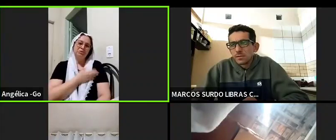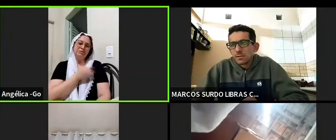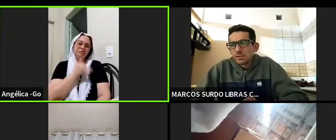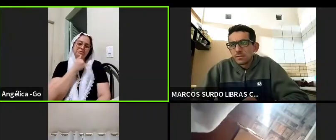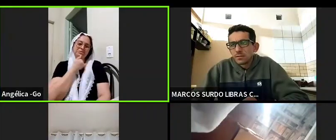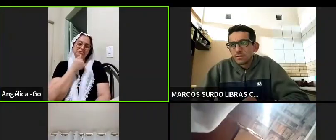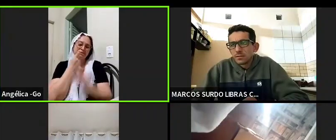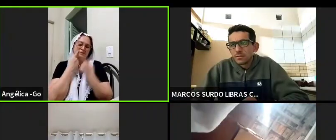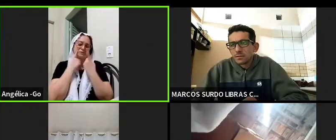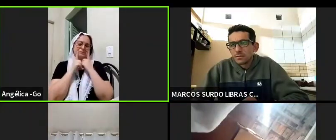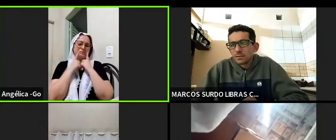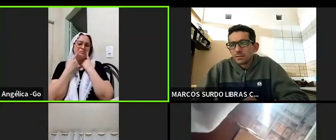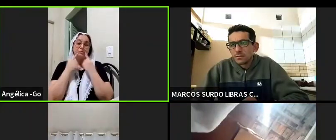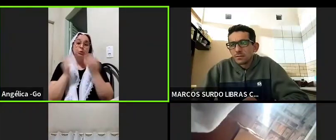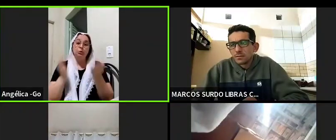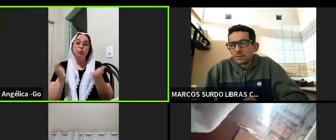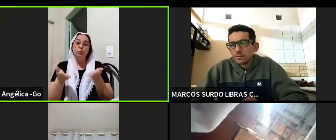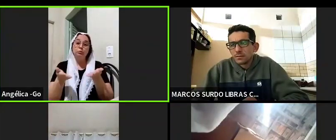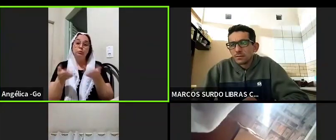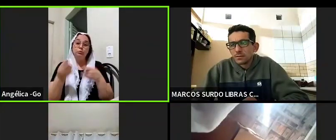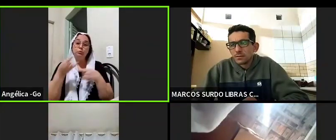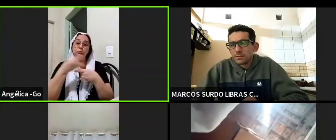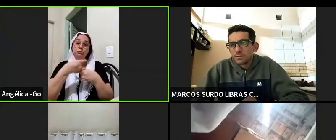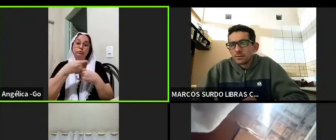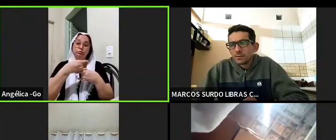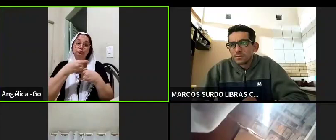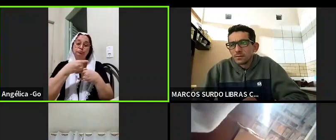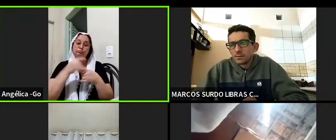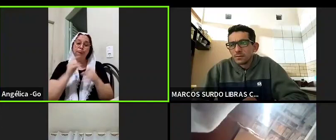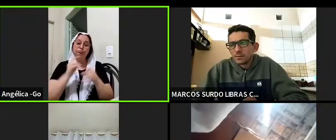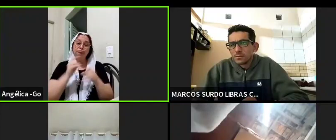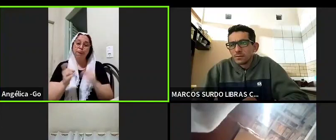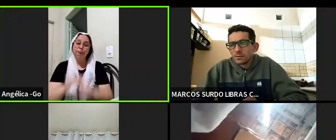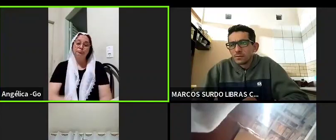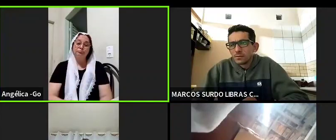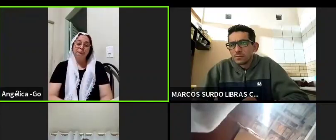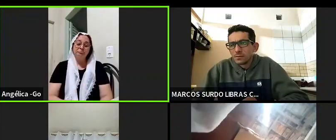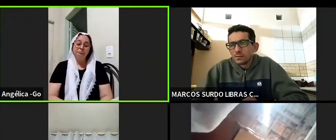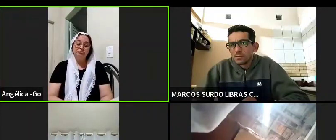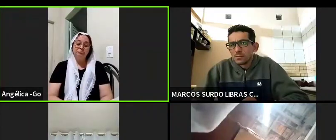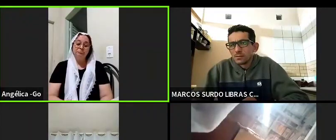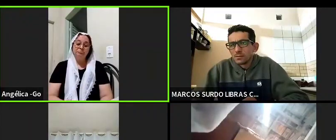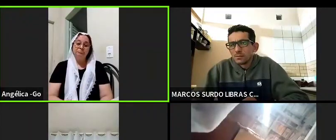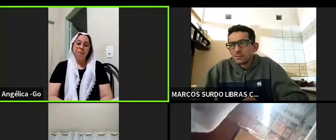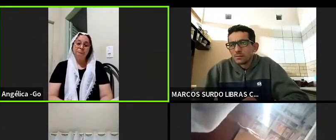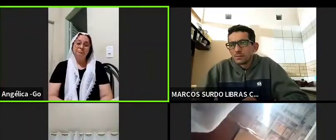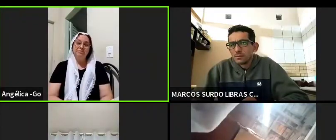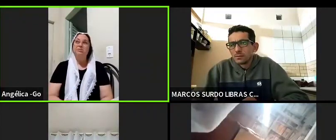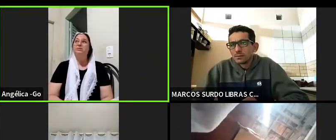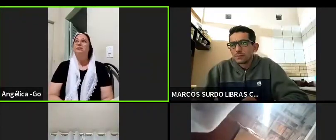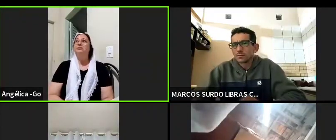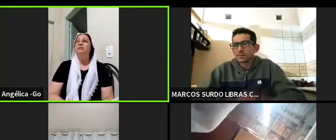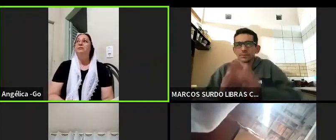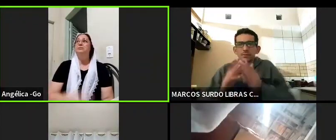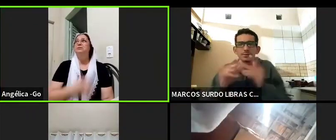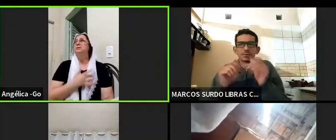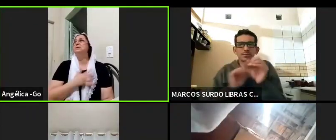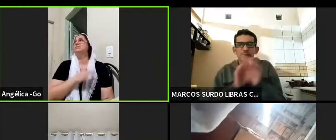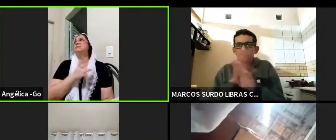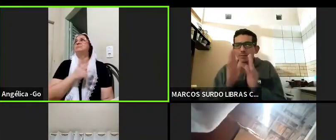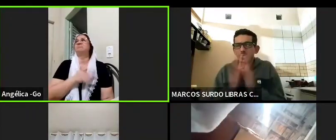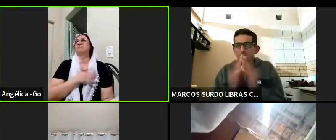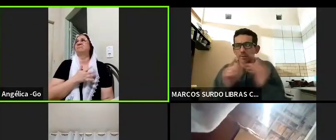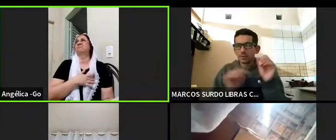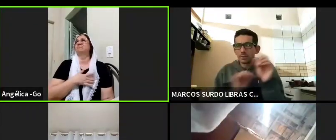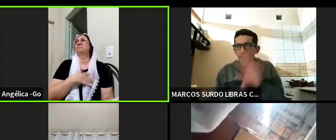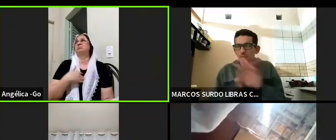filha. Vem, meu filho. Vem para debaixo das asas do Onipotente. E aqui tu